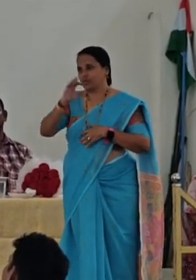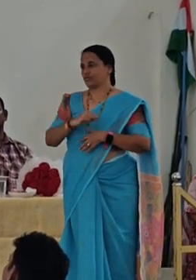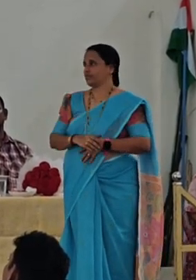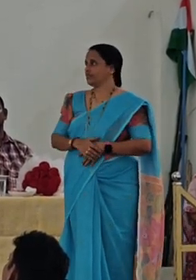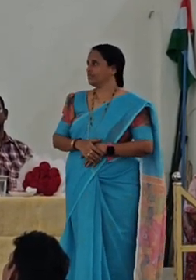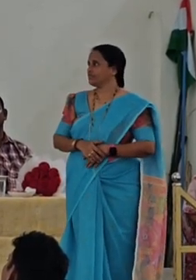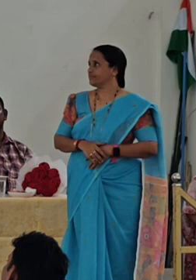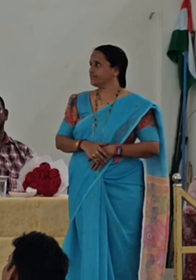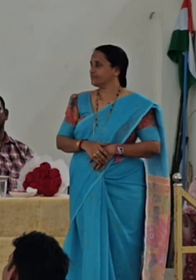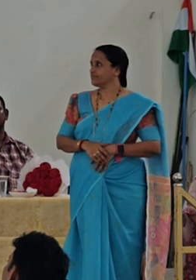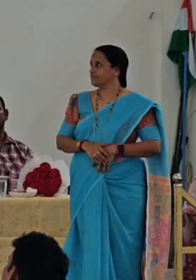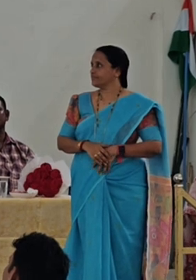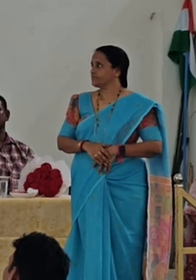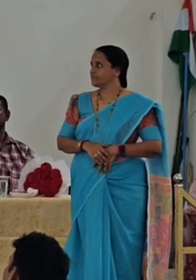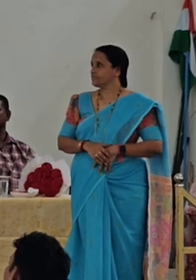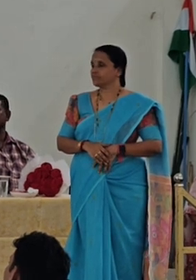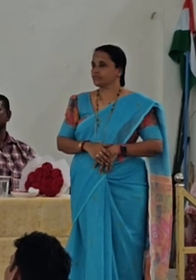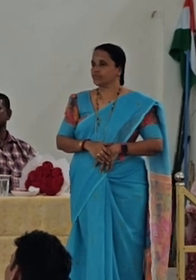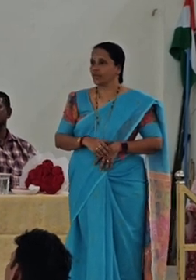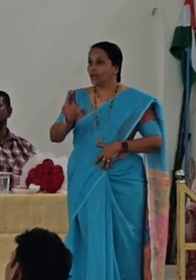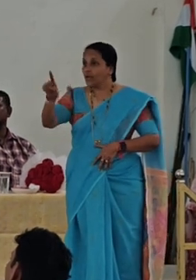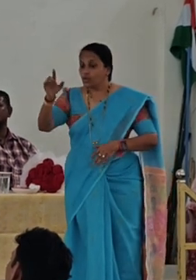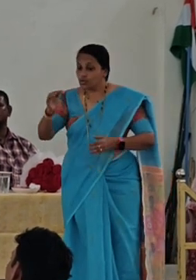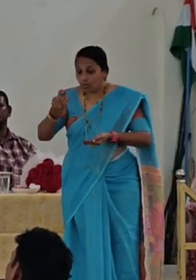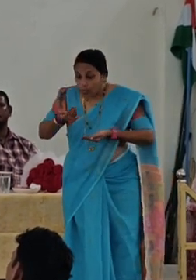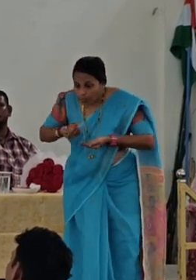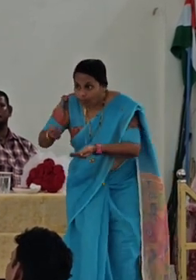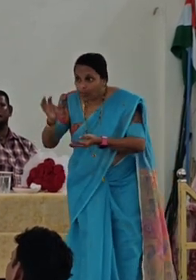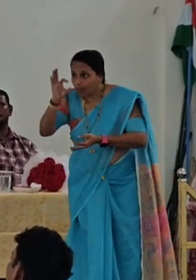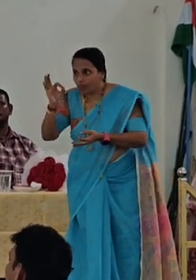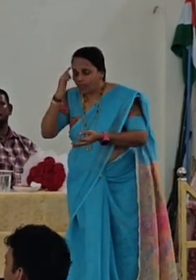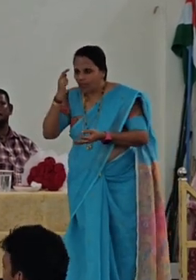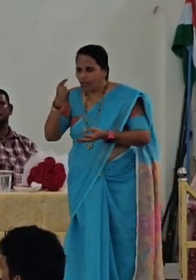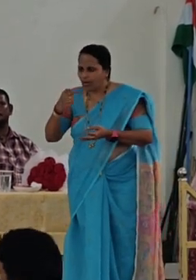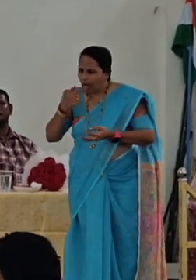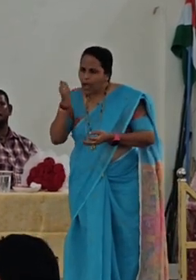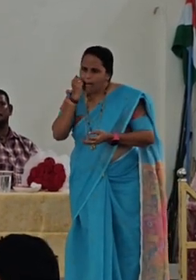వాటికి సరైన వైద్య సేవ మనం కల్పిస్తే